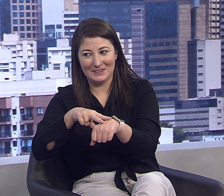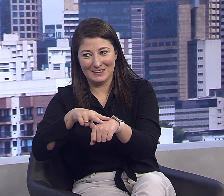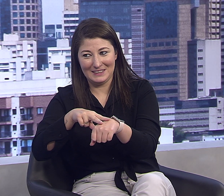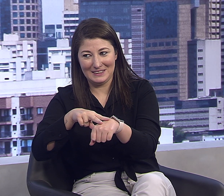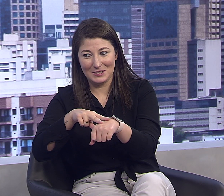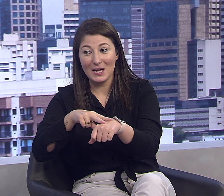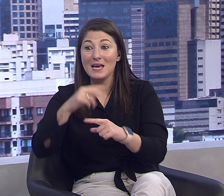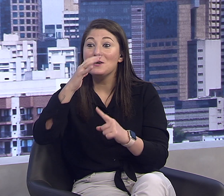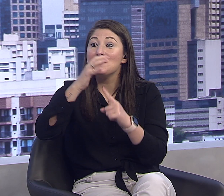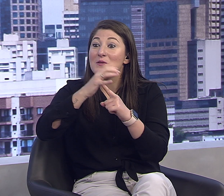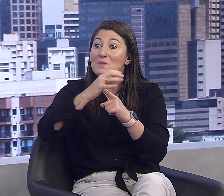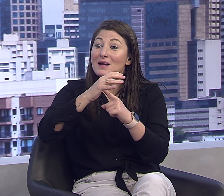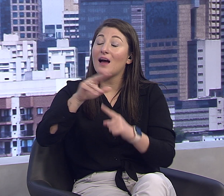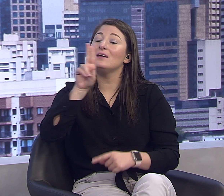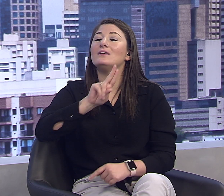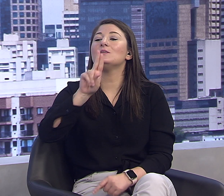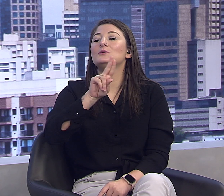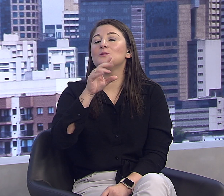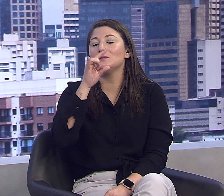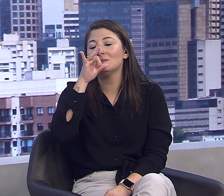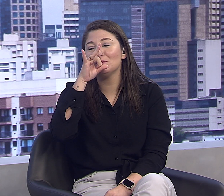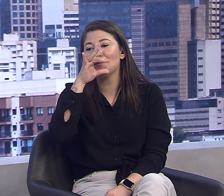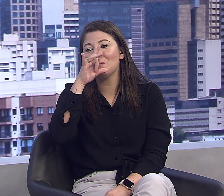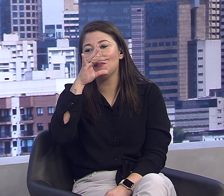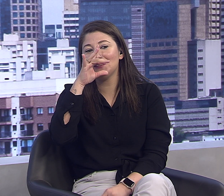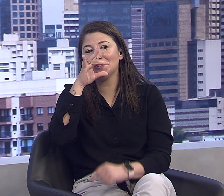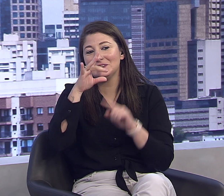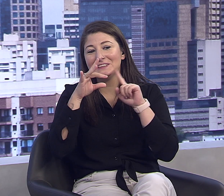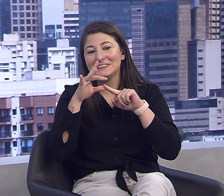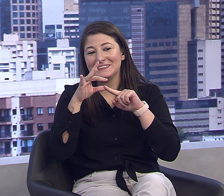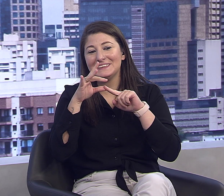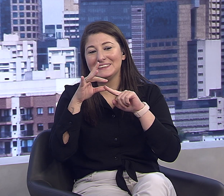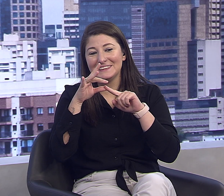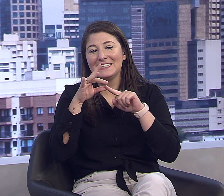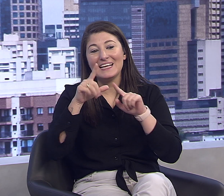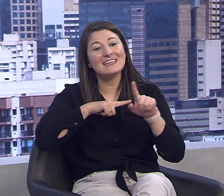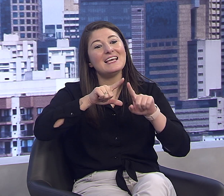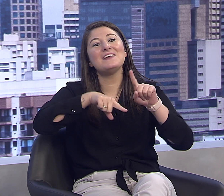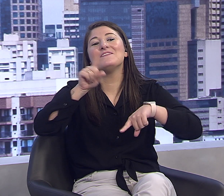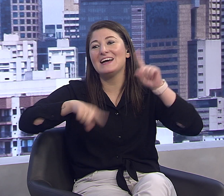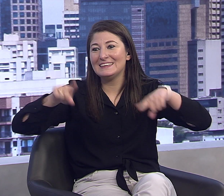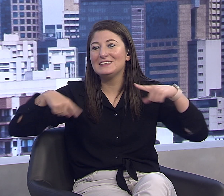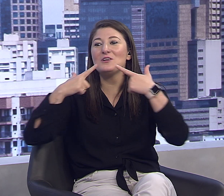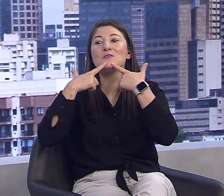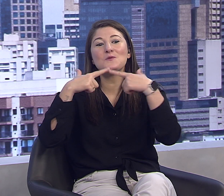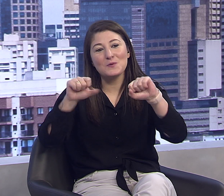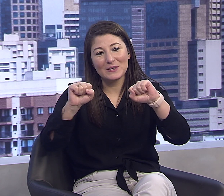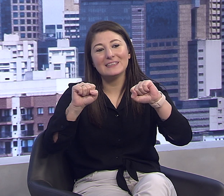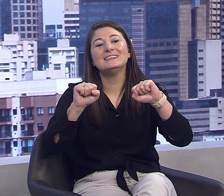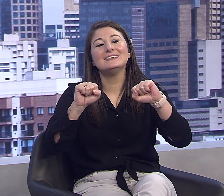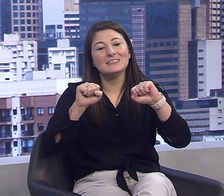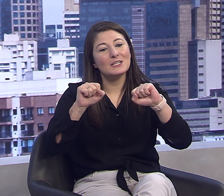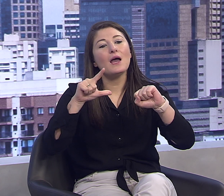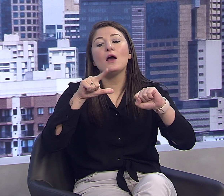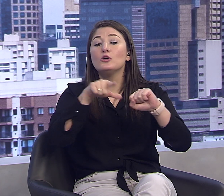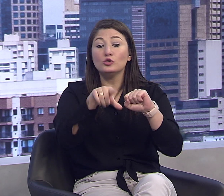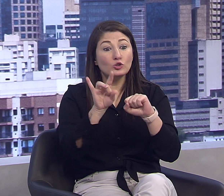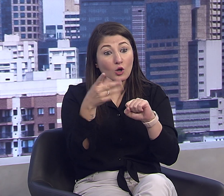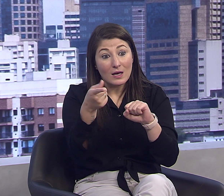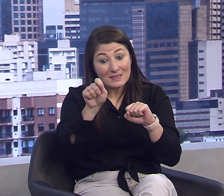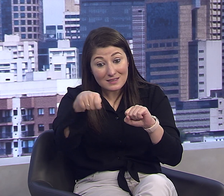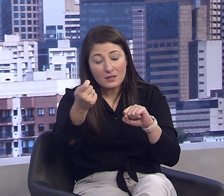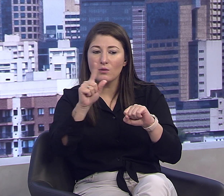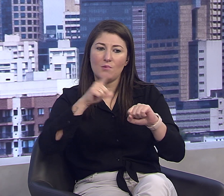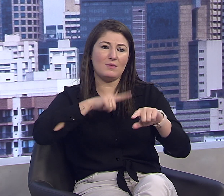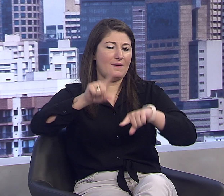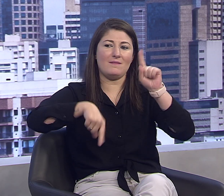assim, verde. No Paraná, eles usam verde. Então, existem variações linguísticas